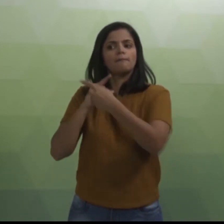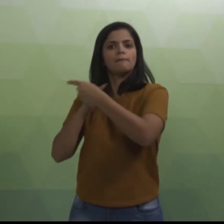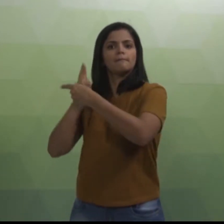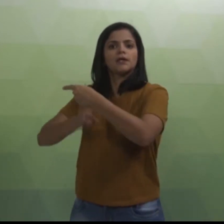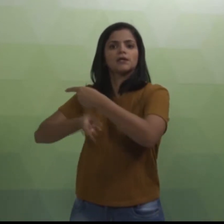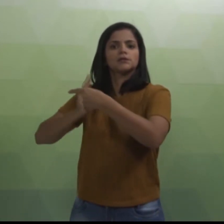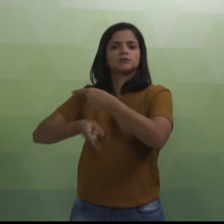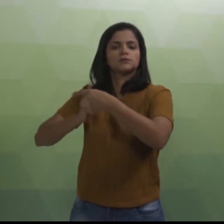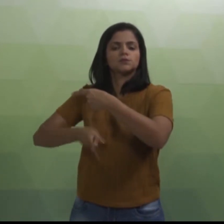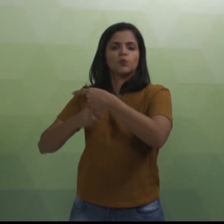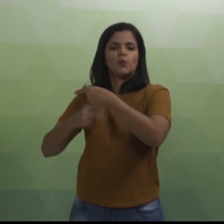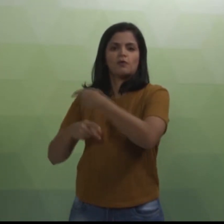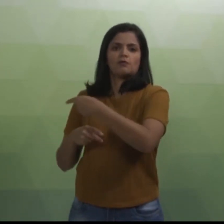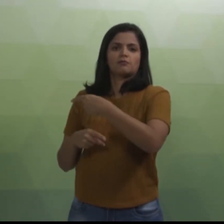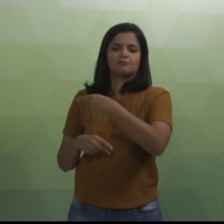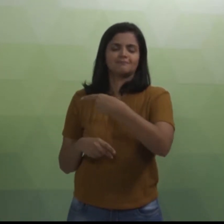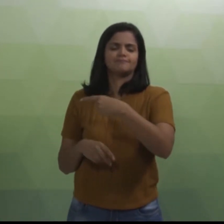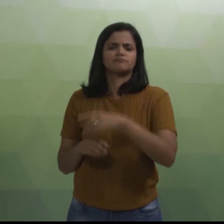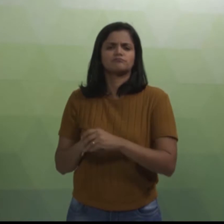marcação específica.